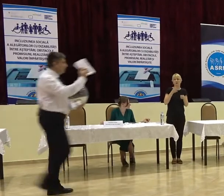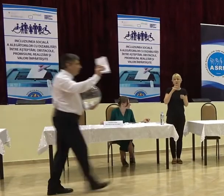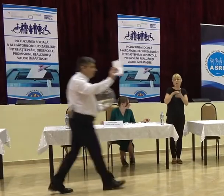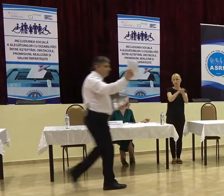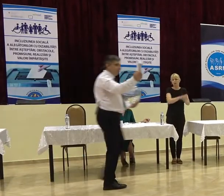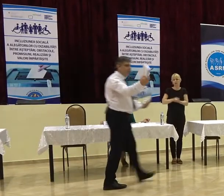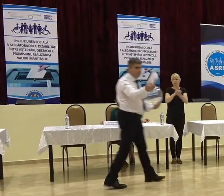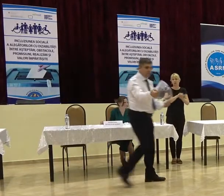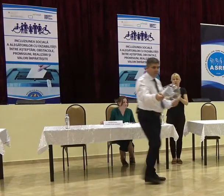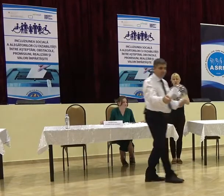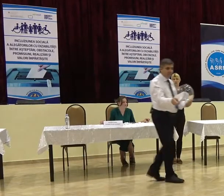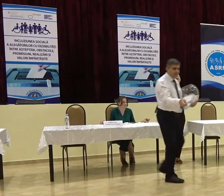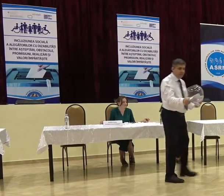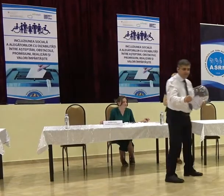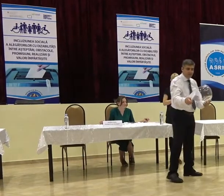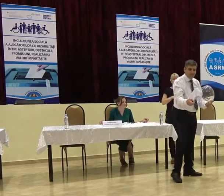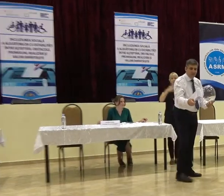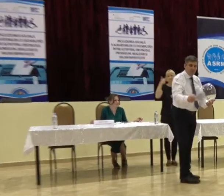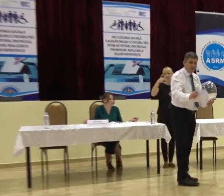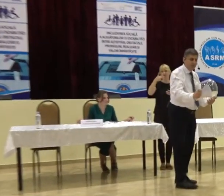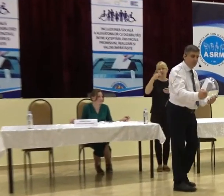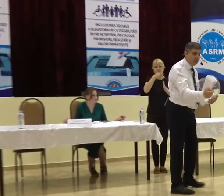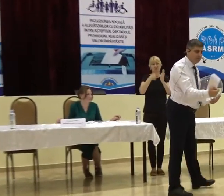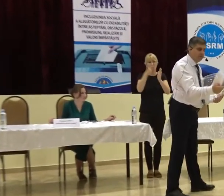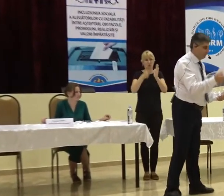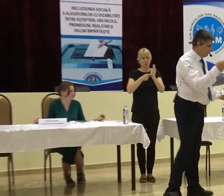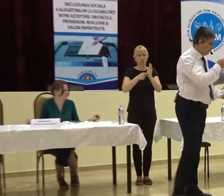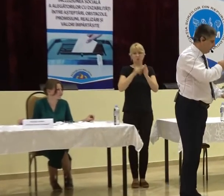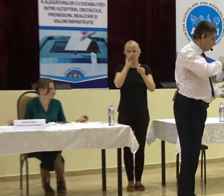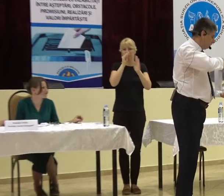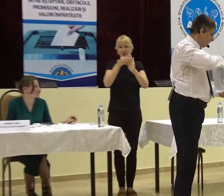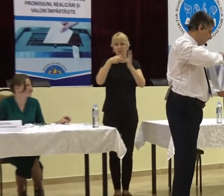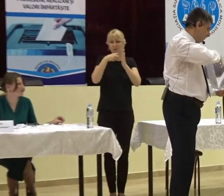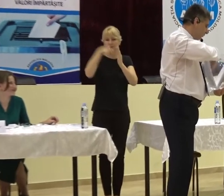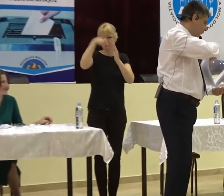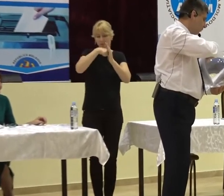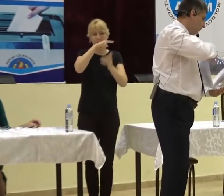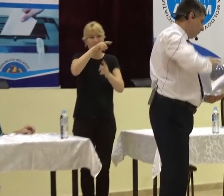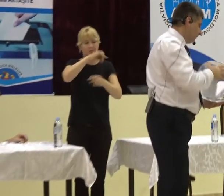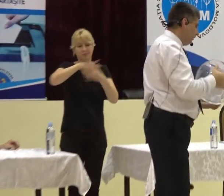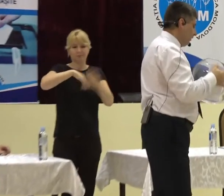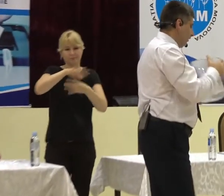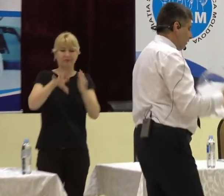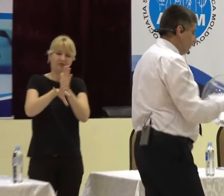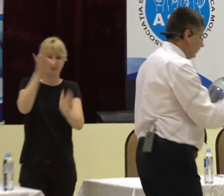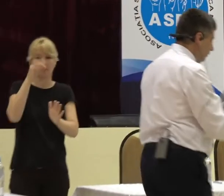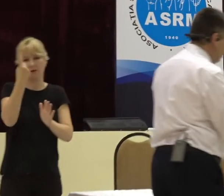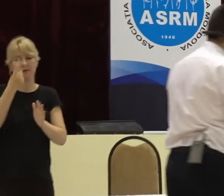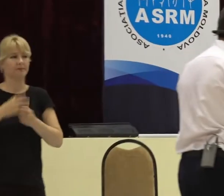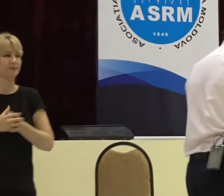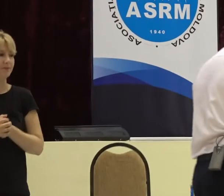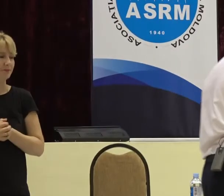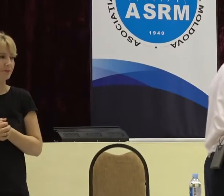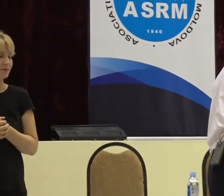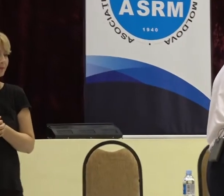apropii, deci sunt 30 de întrebări, sunt curate, vă zic că le pun în bol și